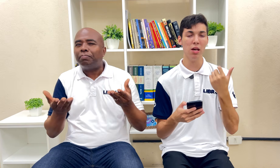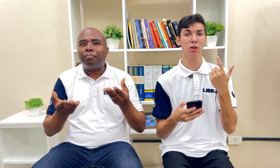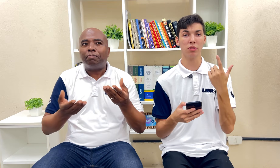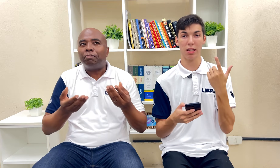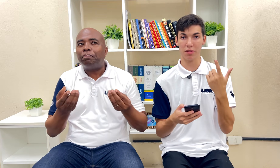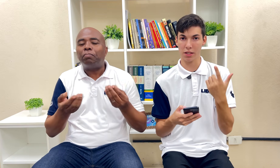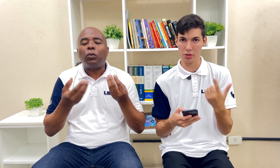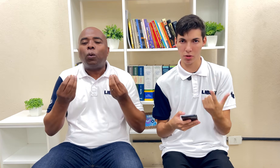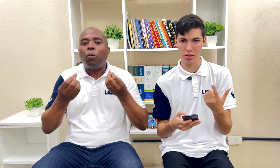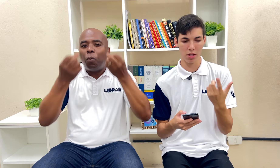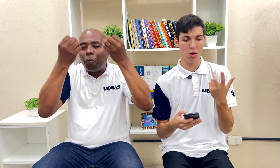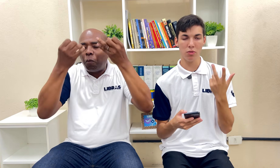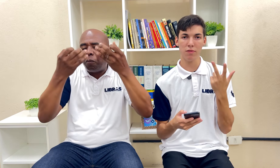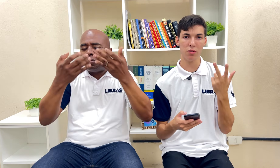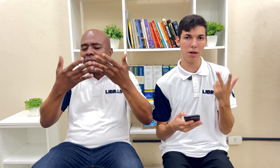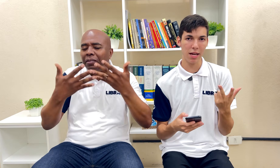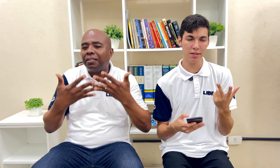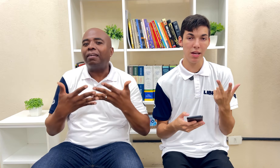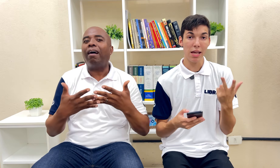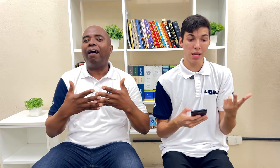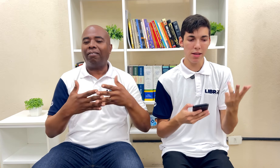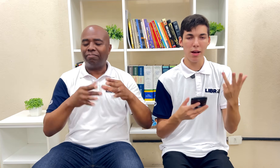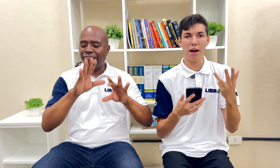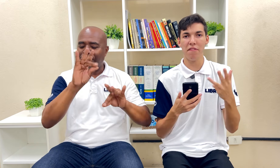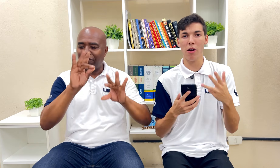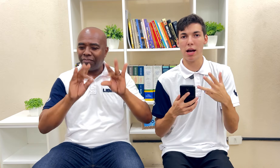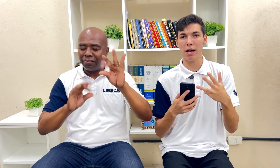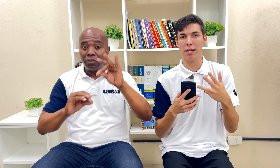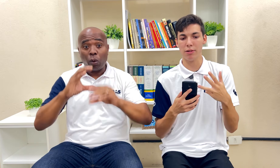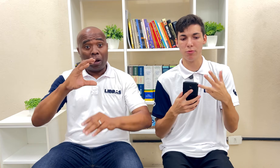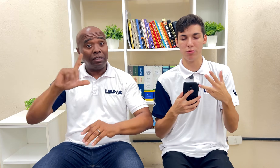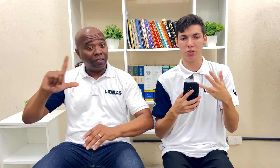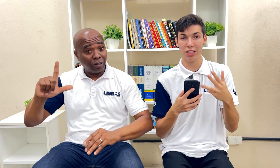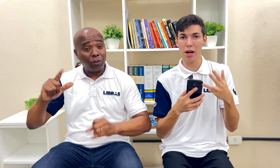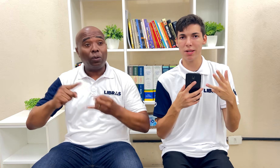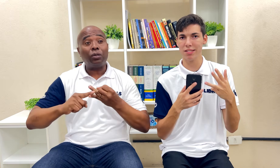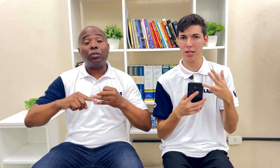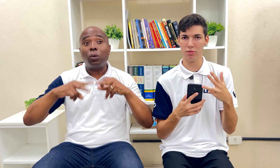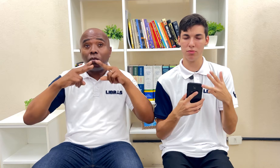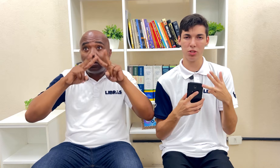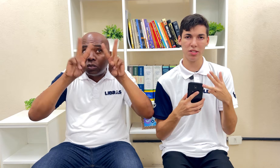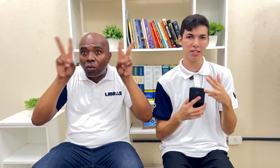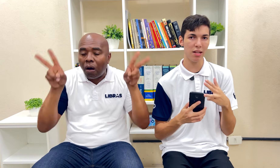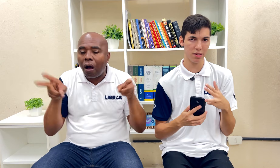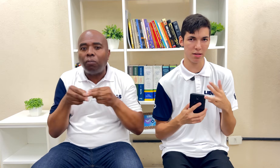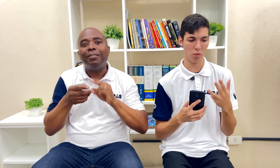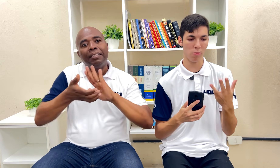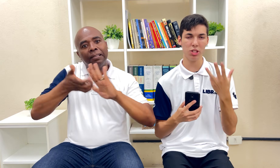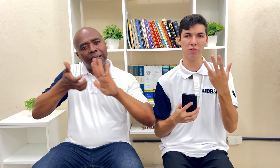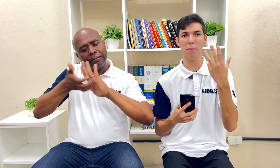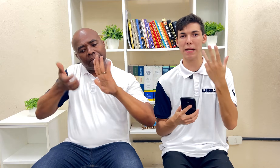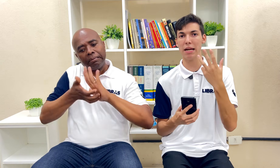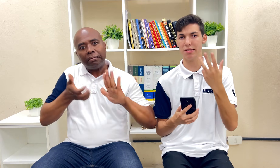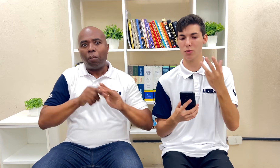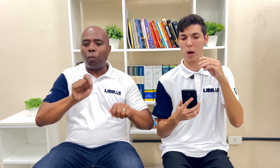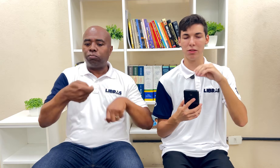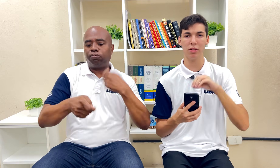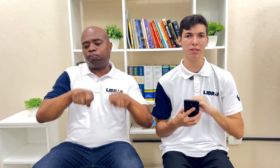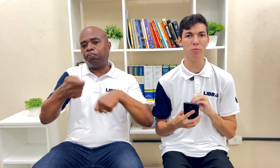os classificadores, os visuais e tirar o excesso de sinalização. Como a gente vai aplicar esses 4 nessa